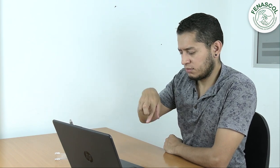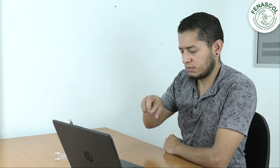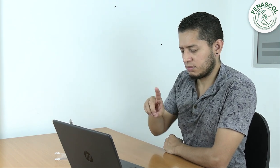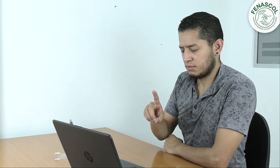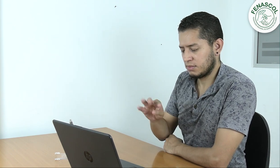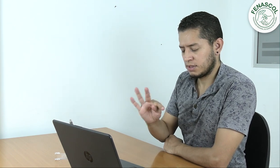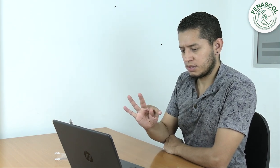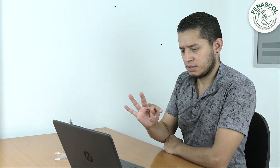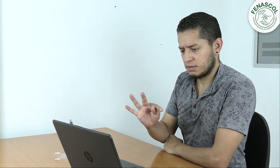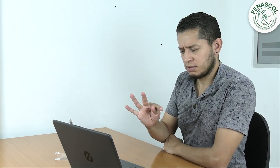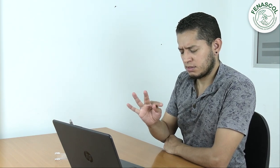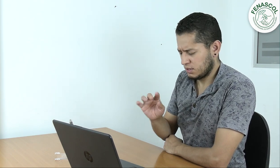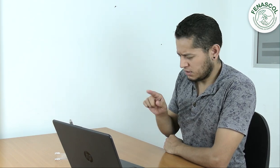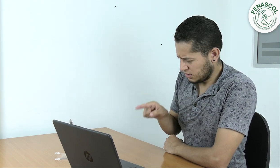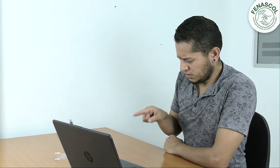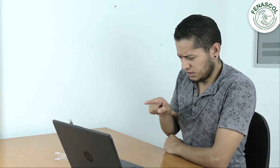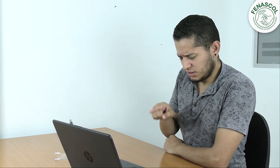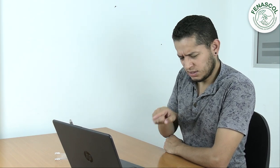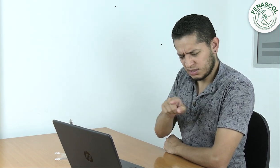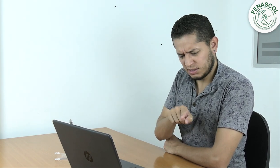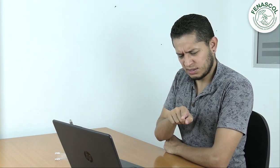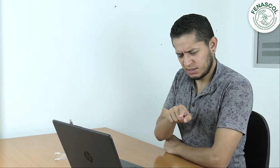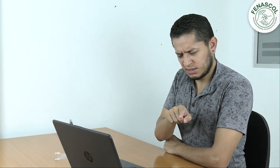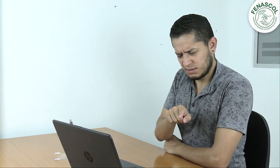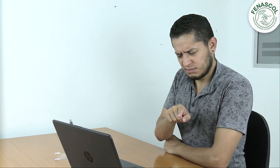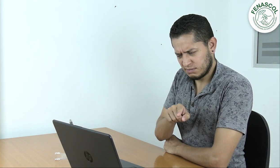¿O el PDT? ¿Qué es todo eso?